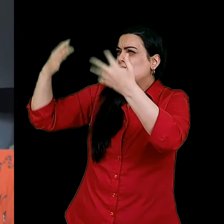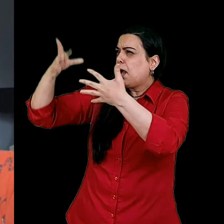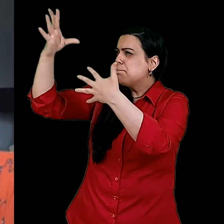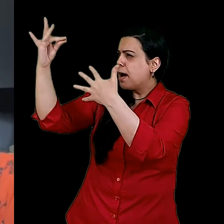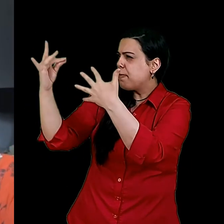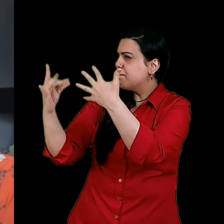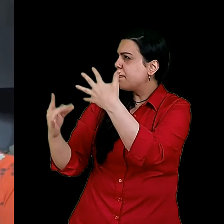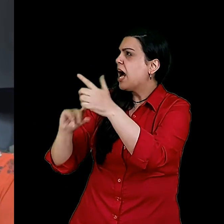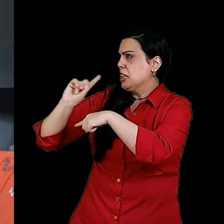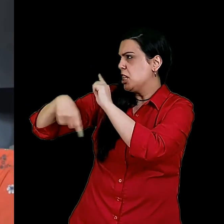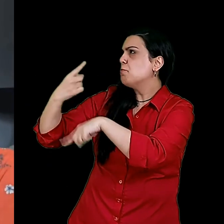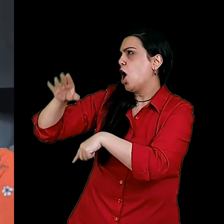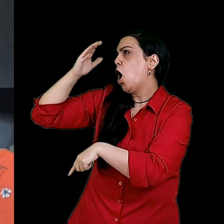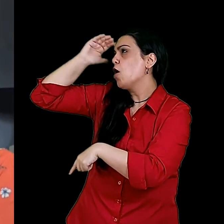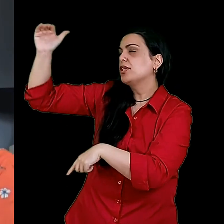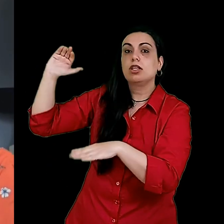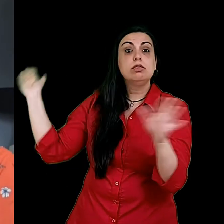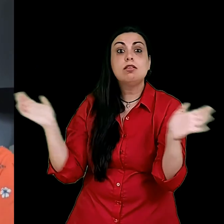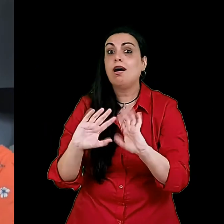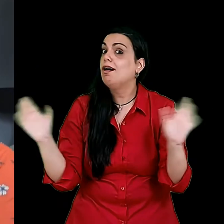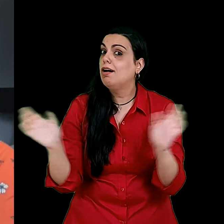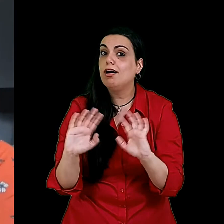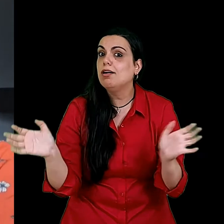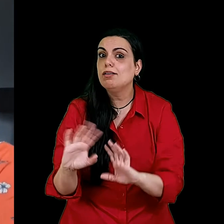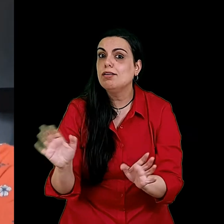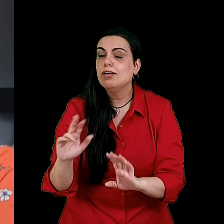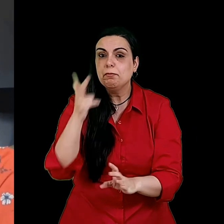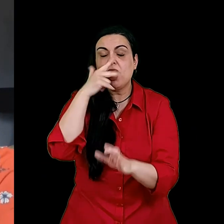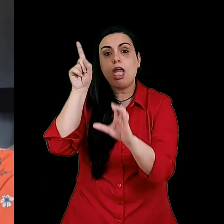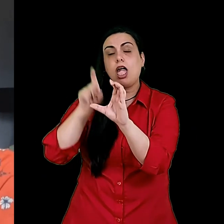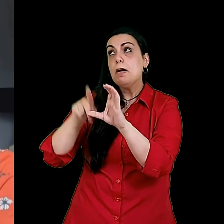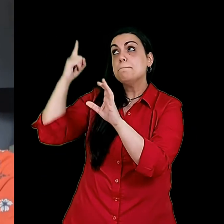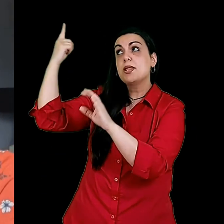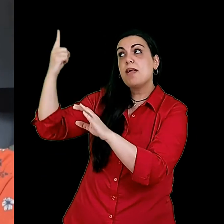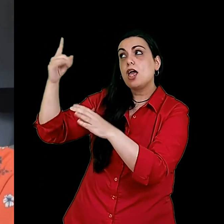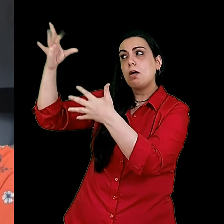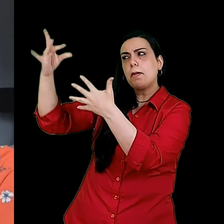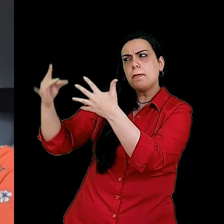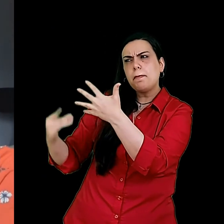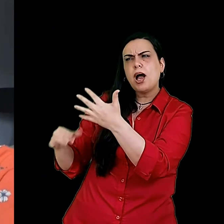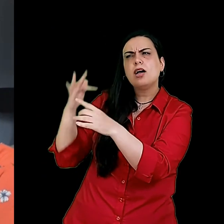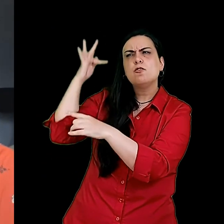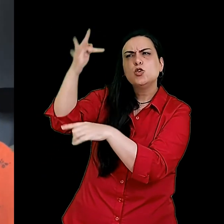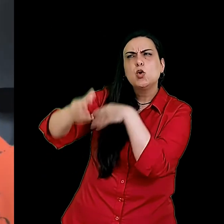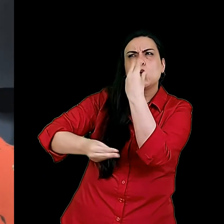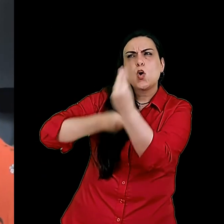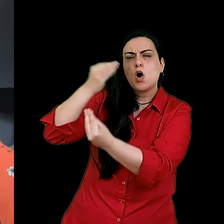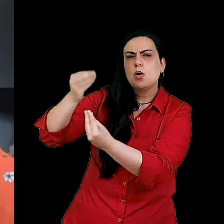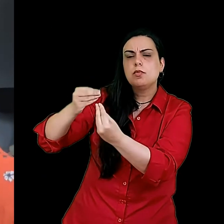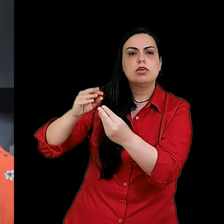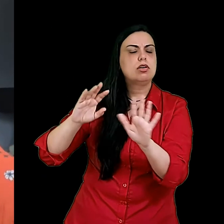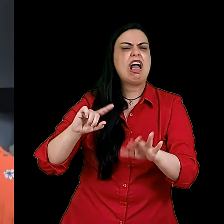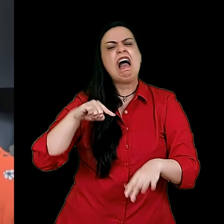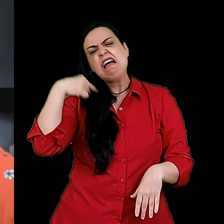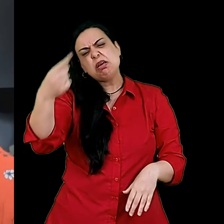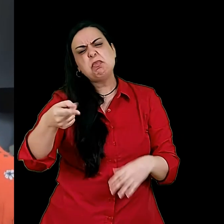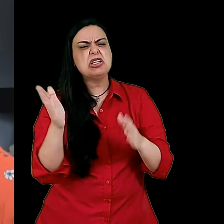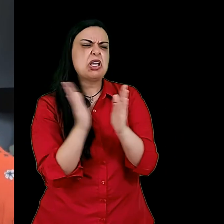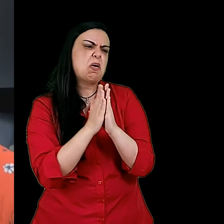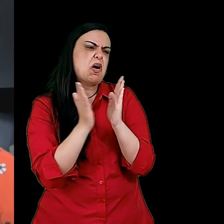fica esperando Deus revelar o futuro e colocando nisso a condição para não obedecer no